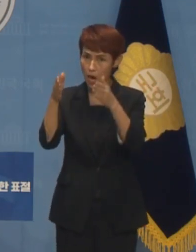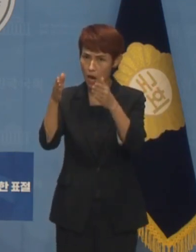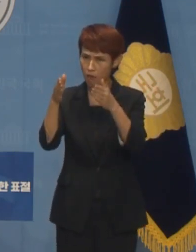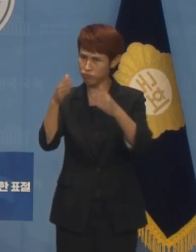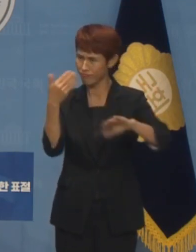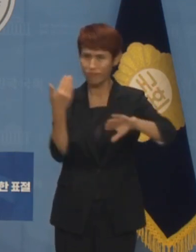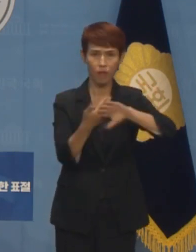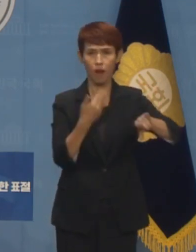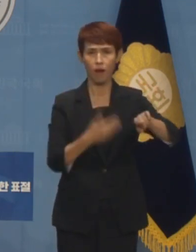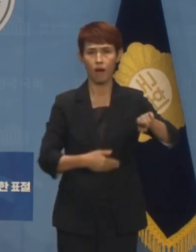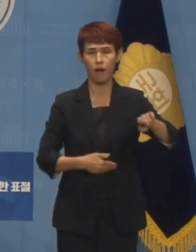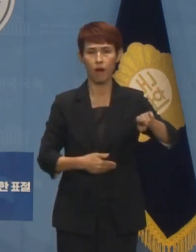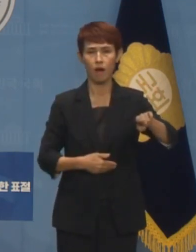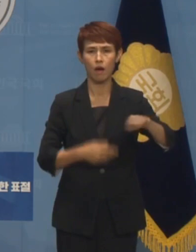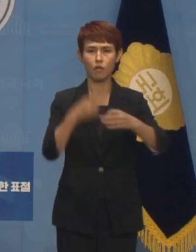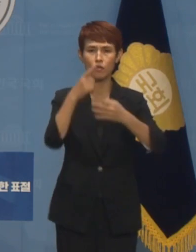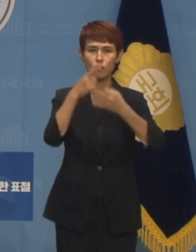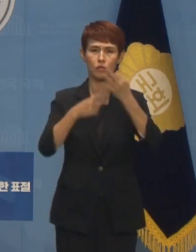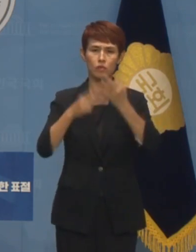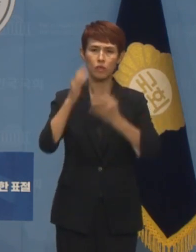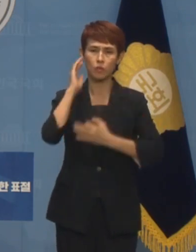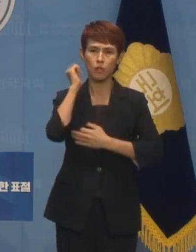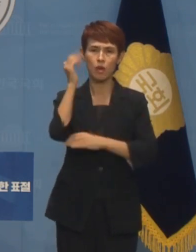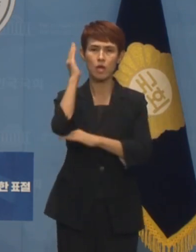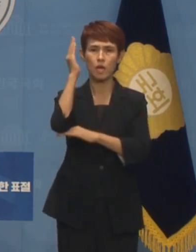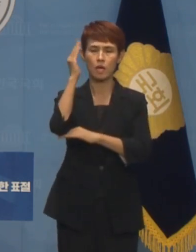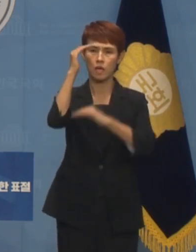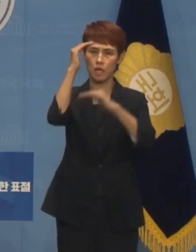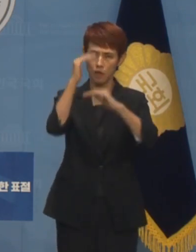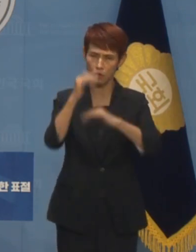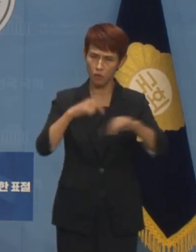너무도 동떨어진 정책이었기 때문입니다.